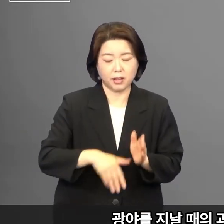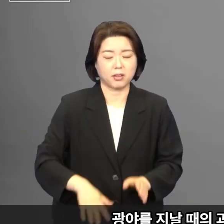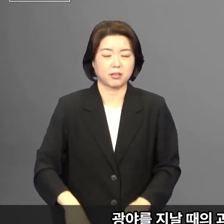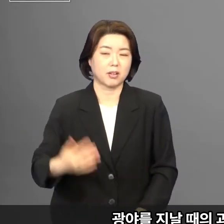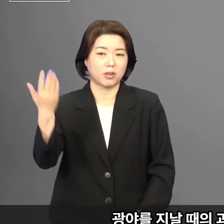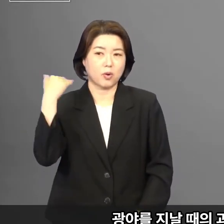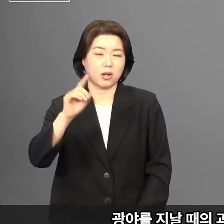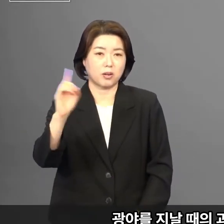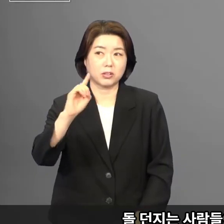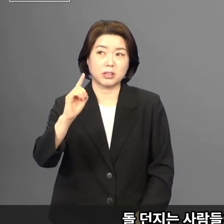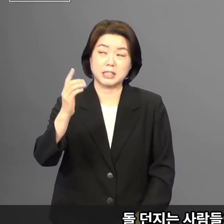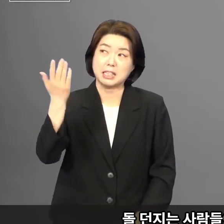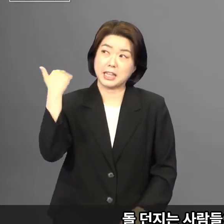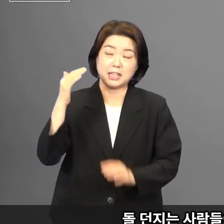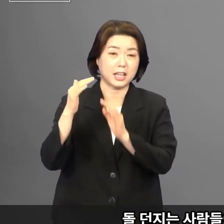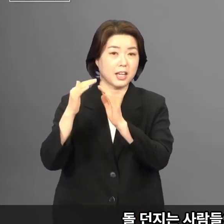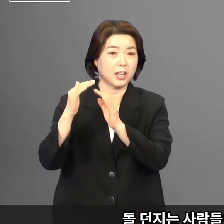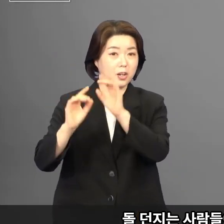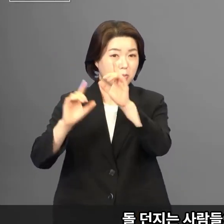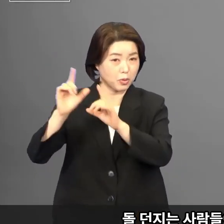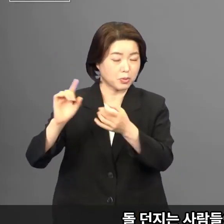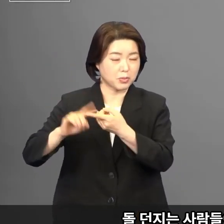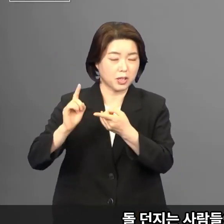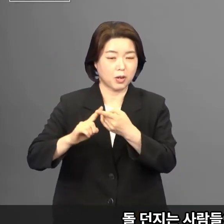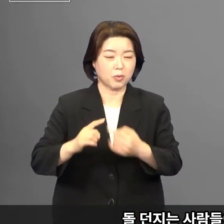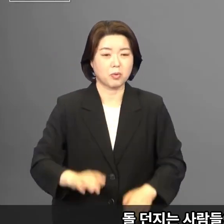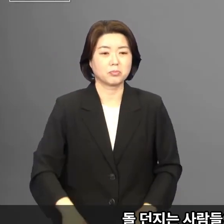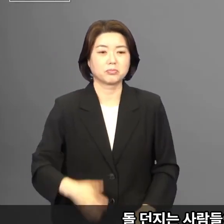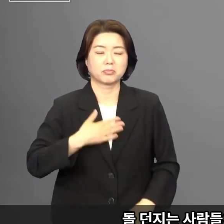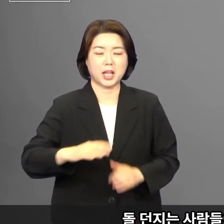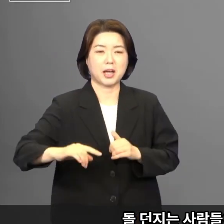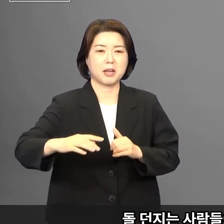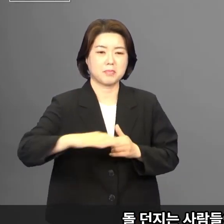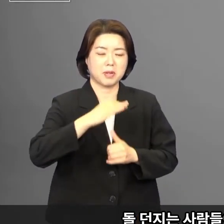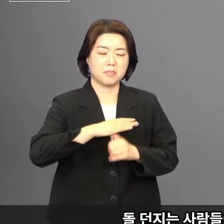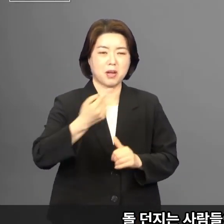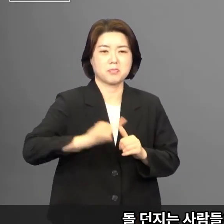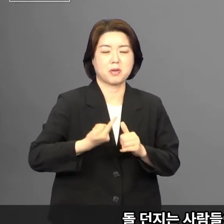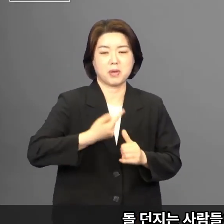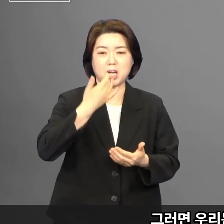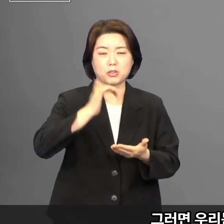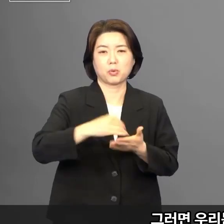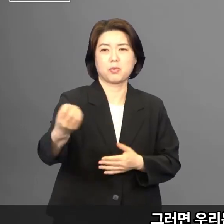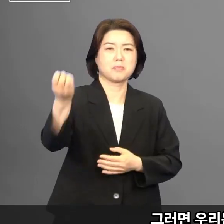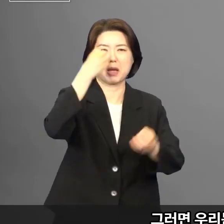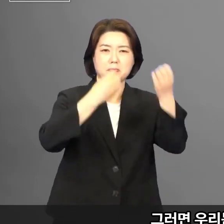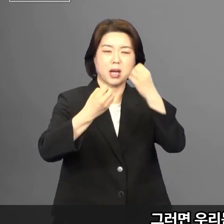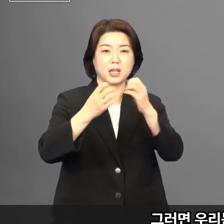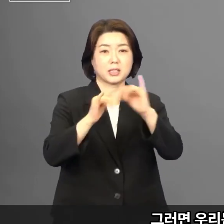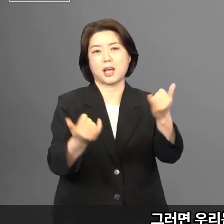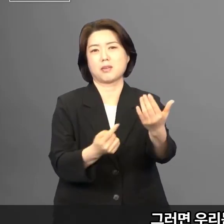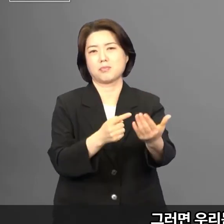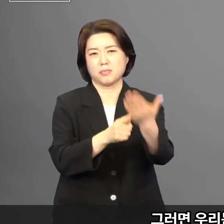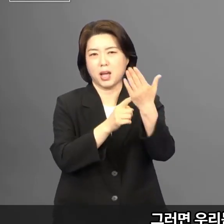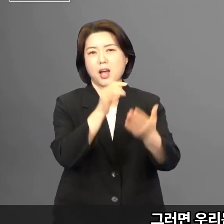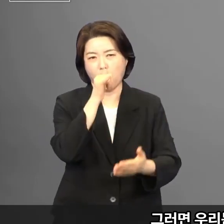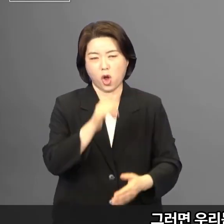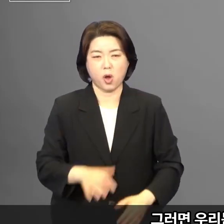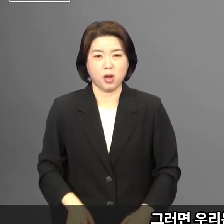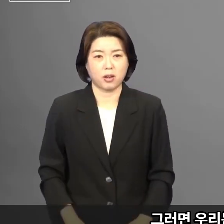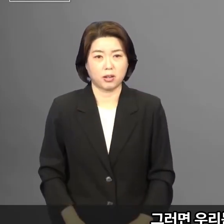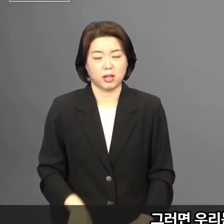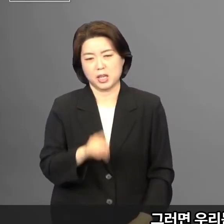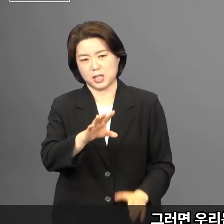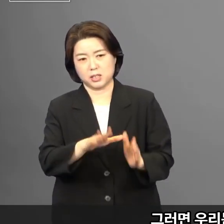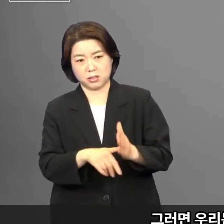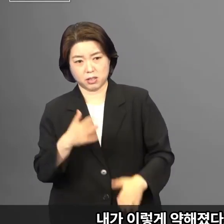어떤 부분을 가지고 돌 던지는 사람들이 나타나기 마련입니다. 자, 그러면 우리는